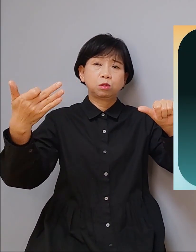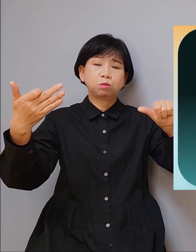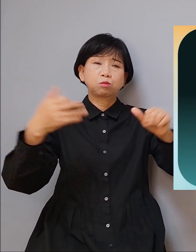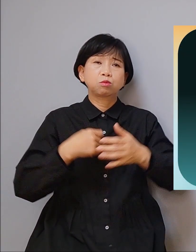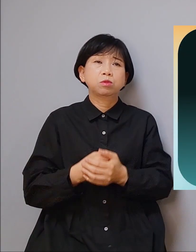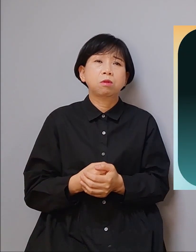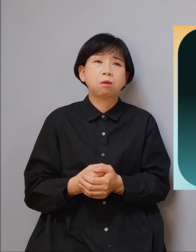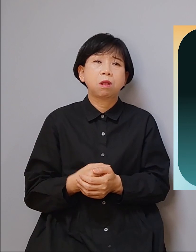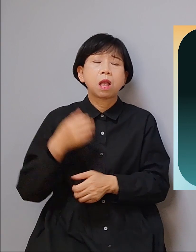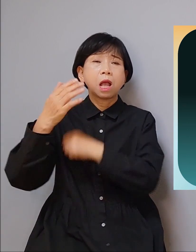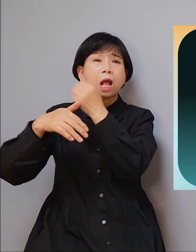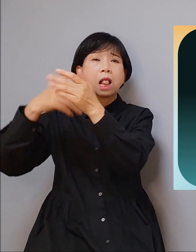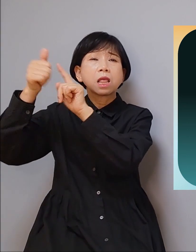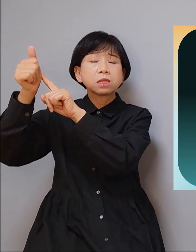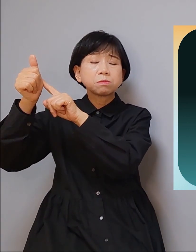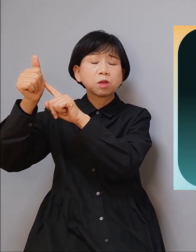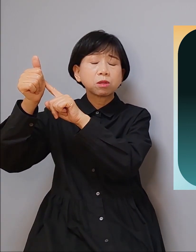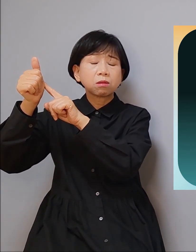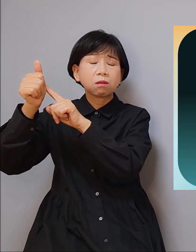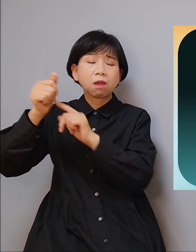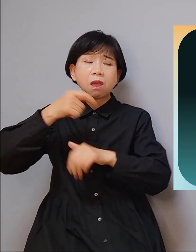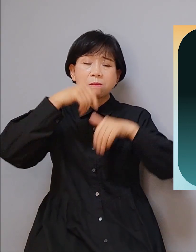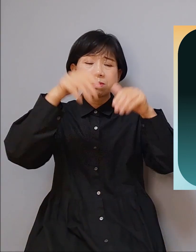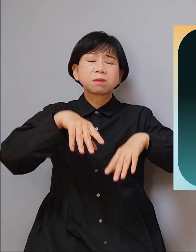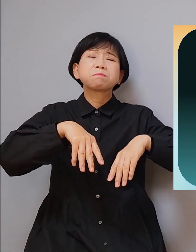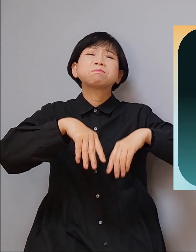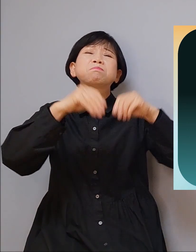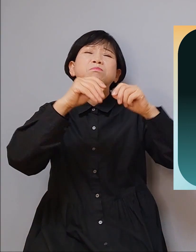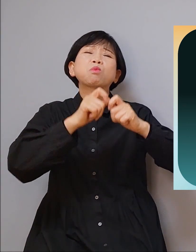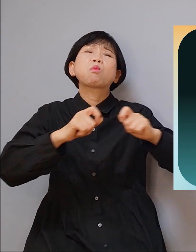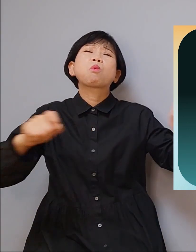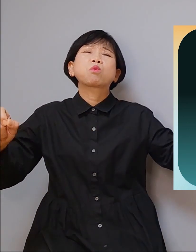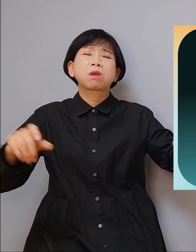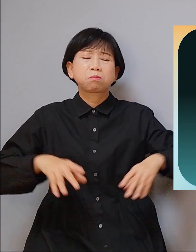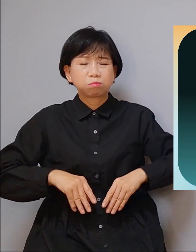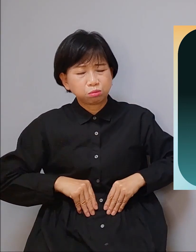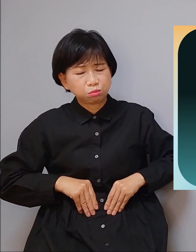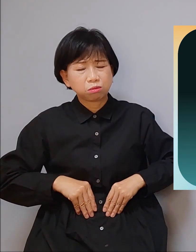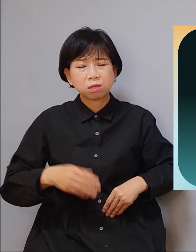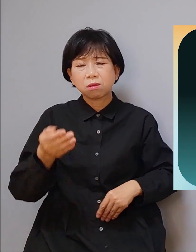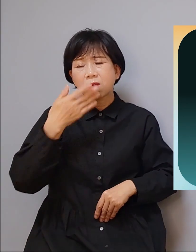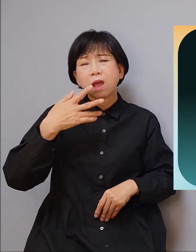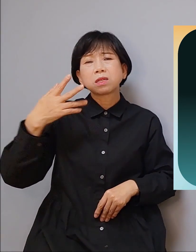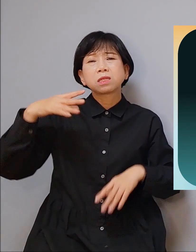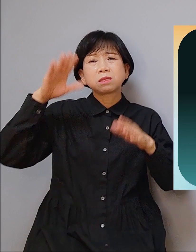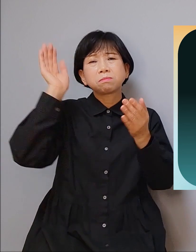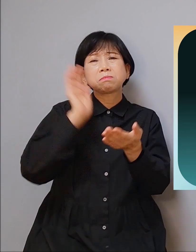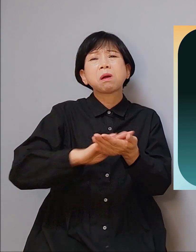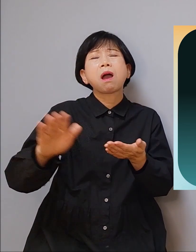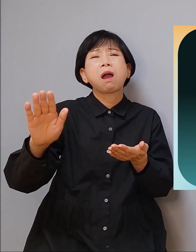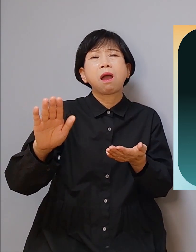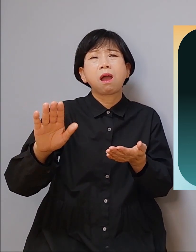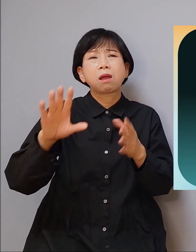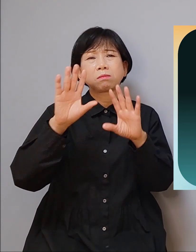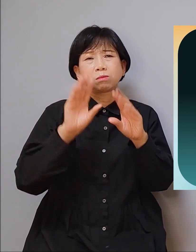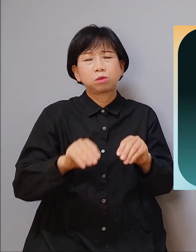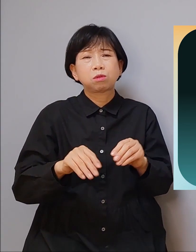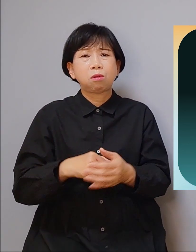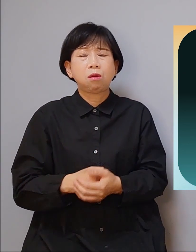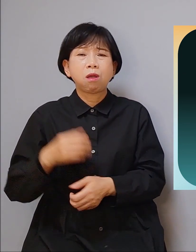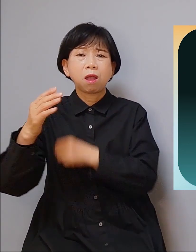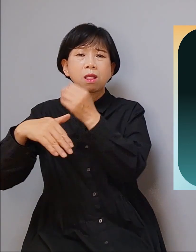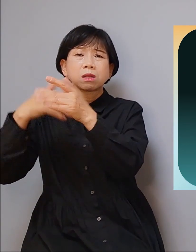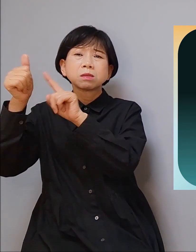기근이 들게 하사 그들이 의지하고 있는 양식을 다 끊으셨도다. 그가 한 사람을 앞서 보내셨으며